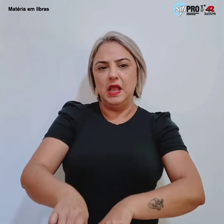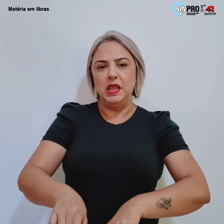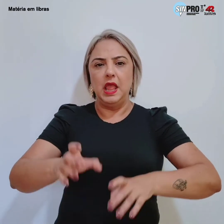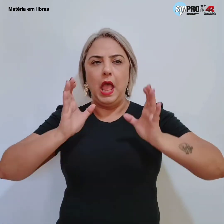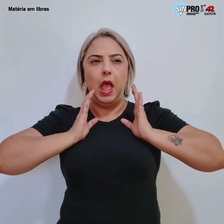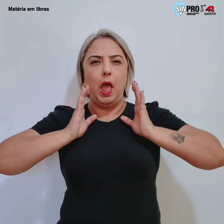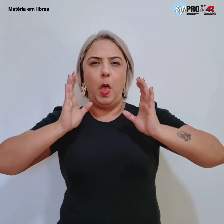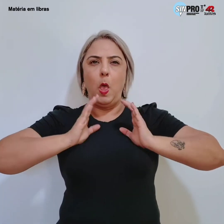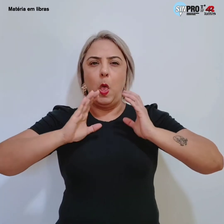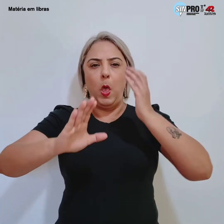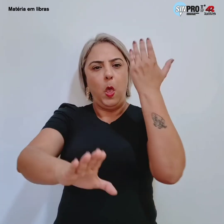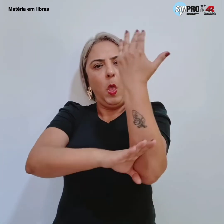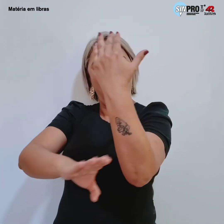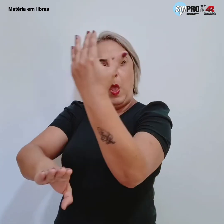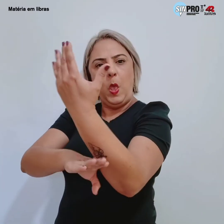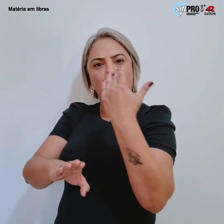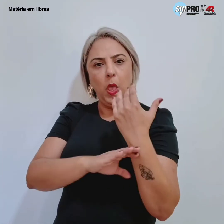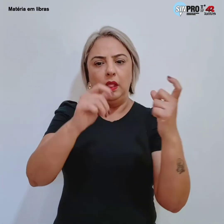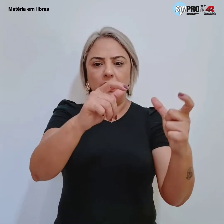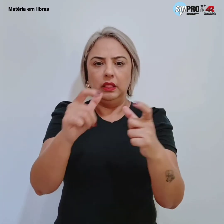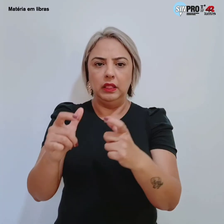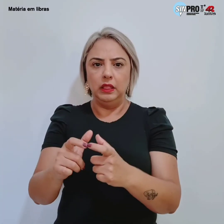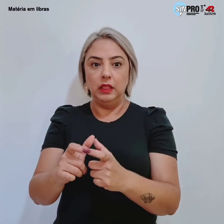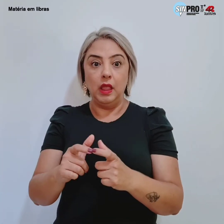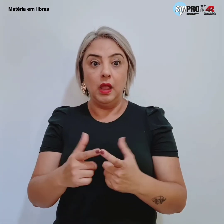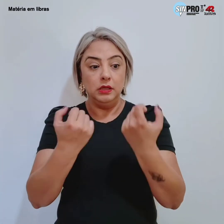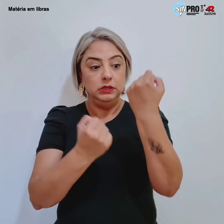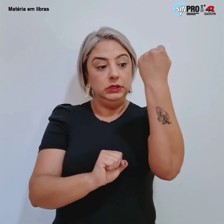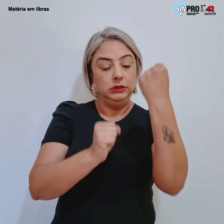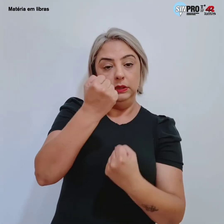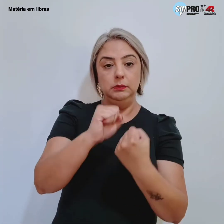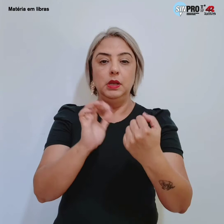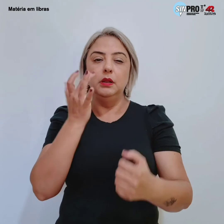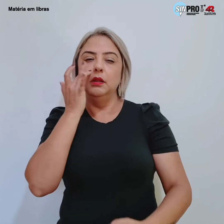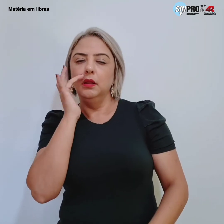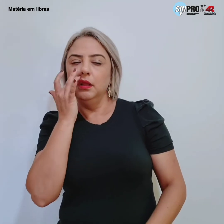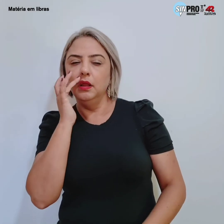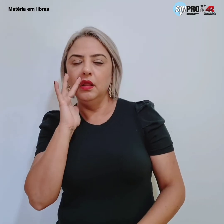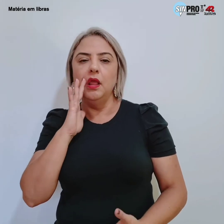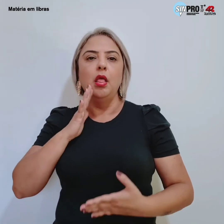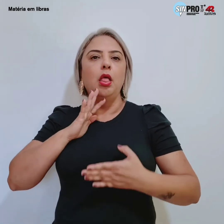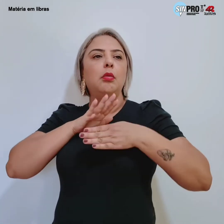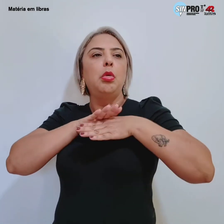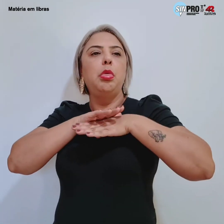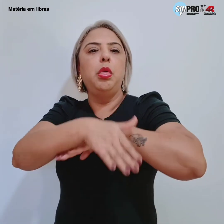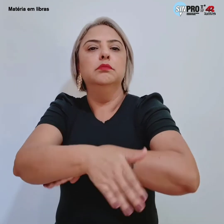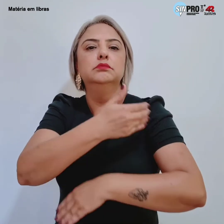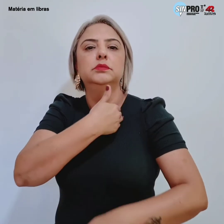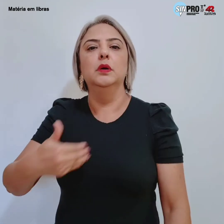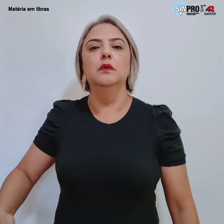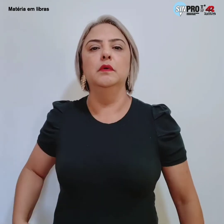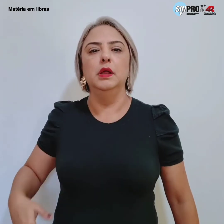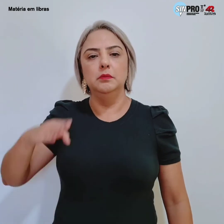latifundiários, madeireiros, grileiros, grandes mineradores vêm passando a boiada no governo Bolsonaro.